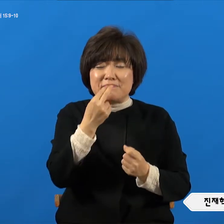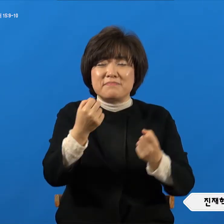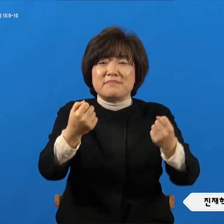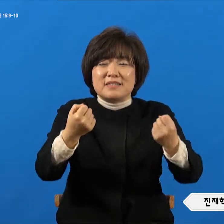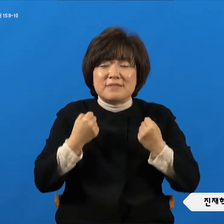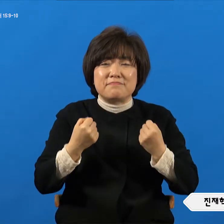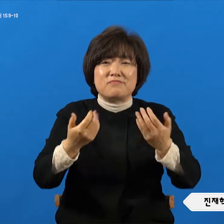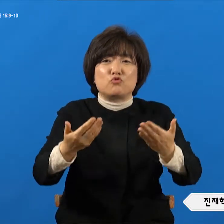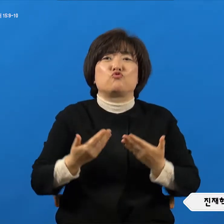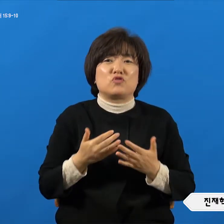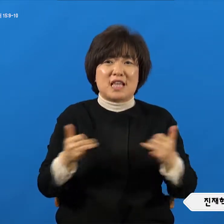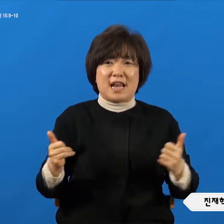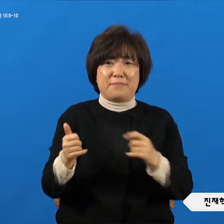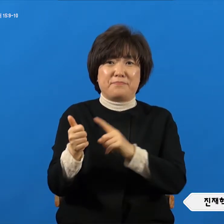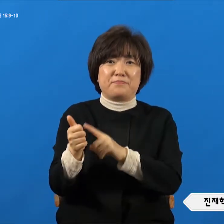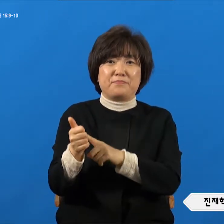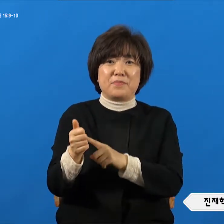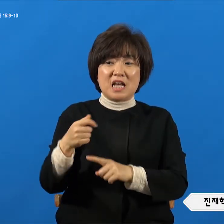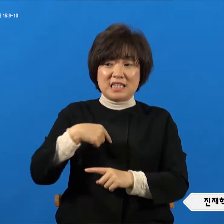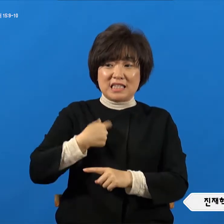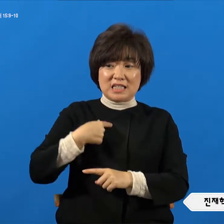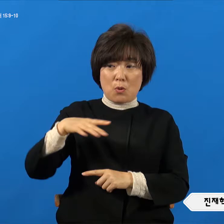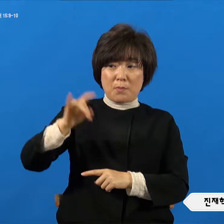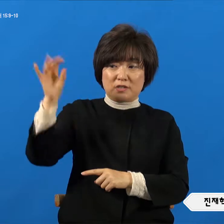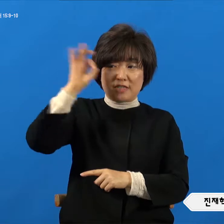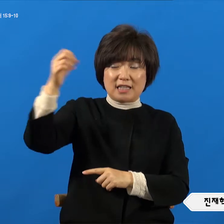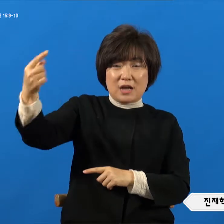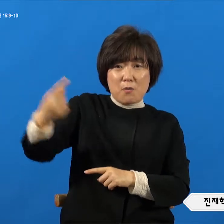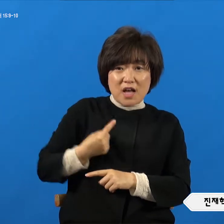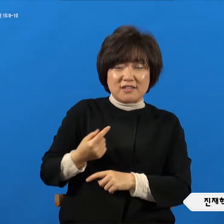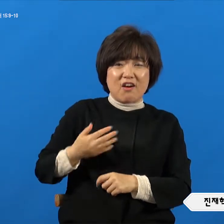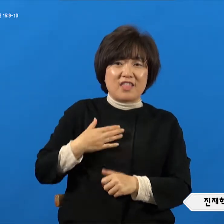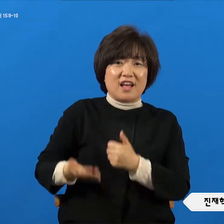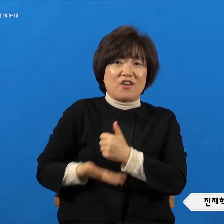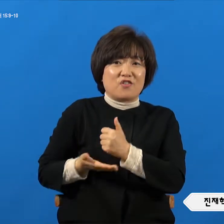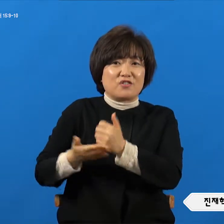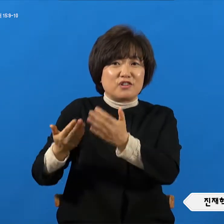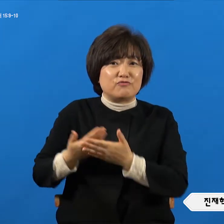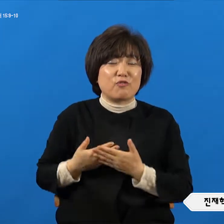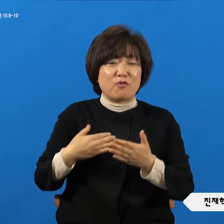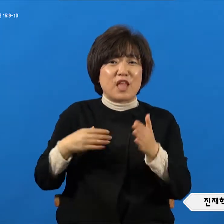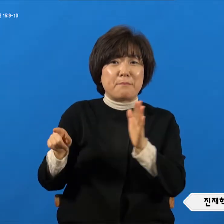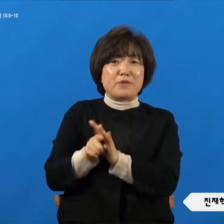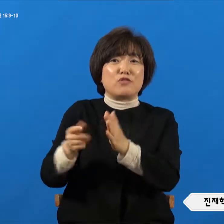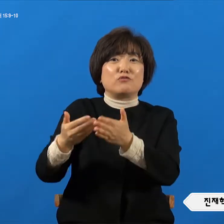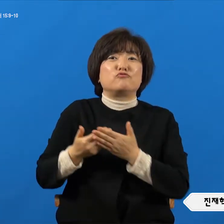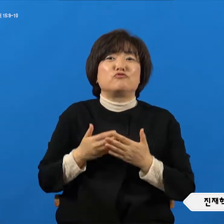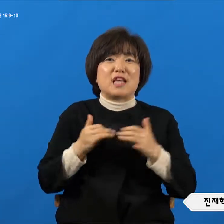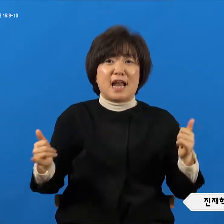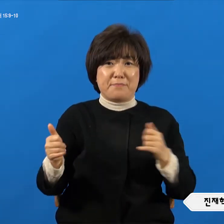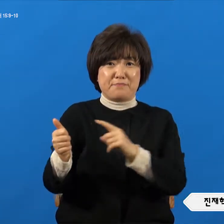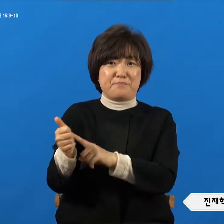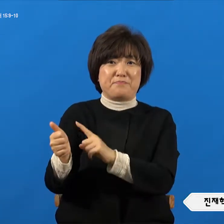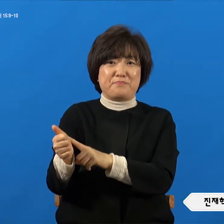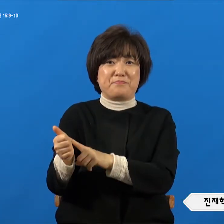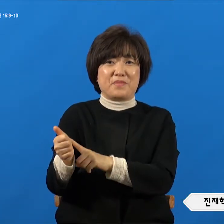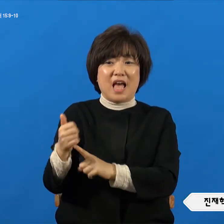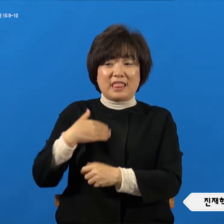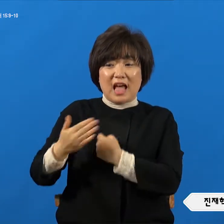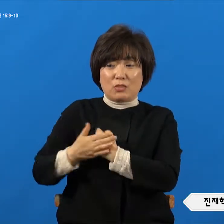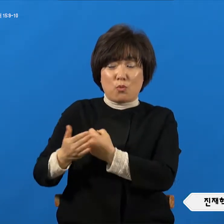됐던 사람들, 스스로 먼저 찾아와서 격려하고 우리를 믿어줬던 사람들, 그리고